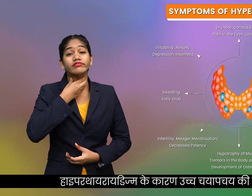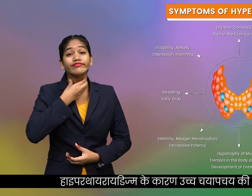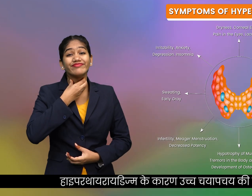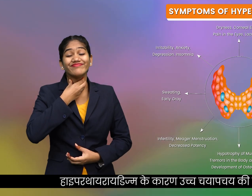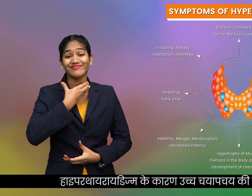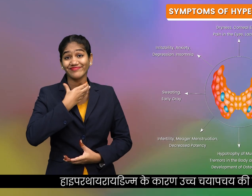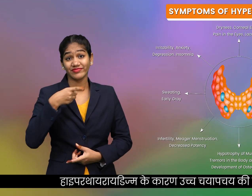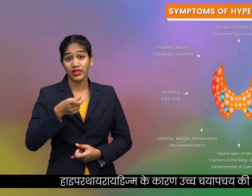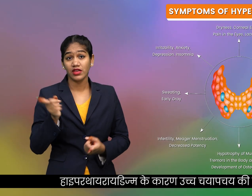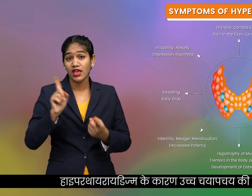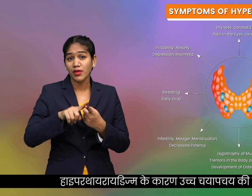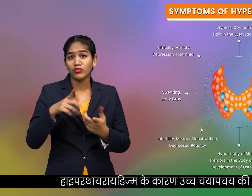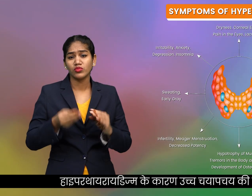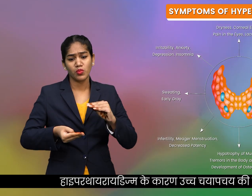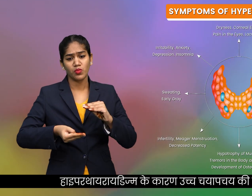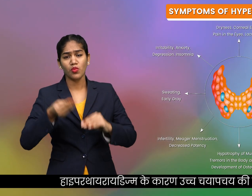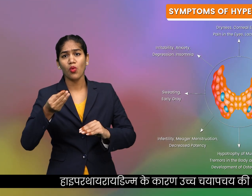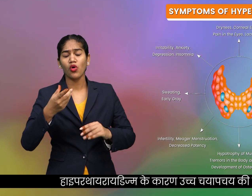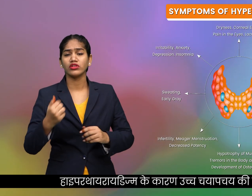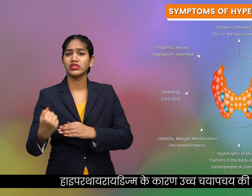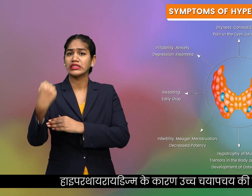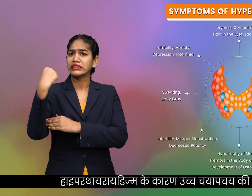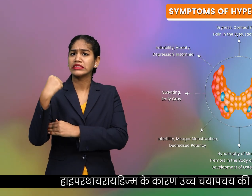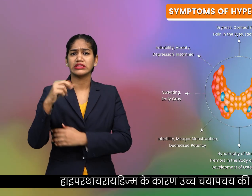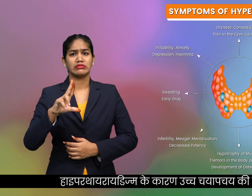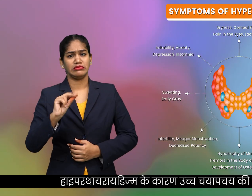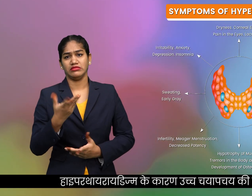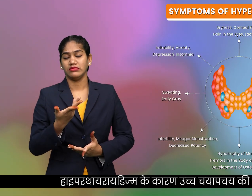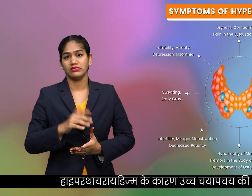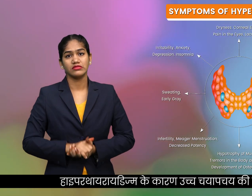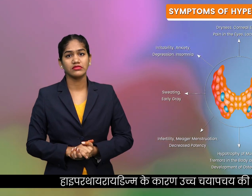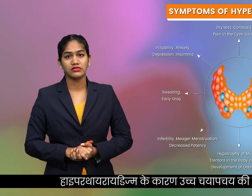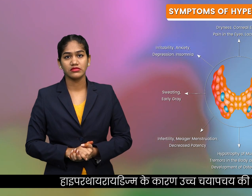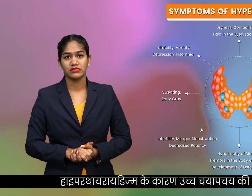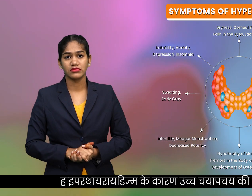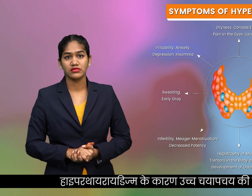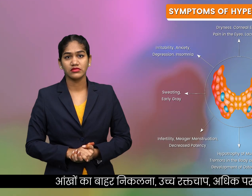हाइपरथायरॉयडिज्म के कारण उच्च चयापचय की दर में